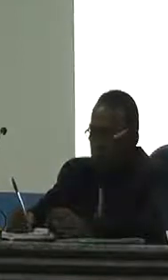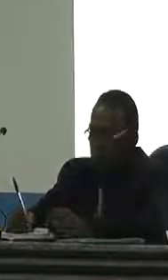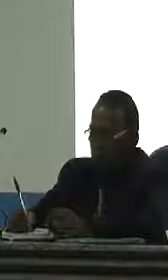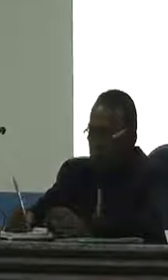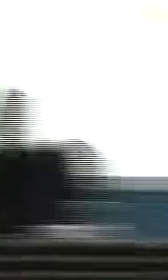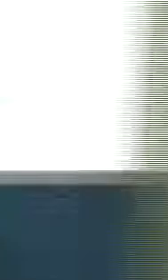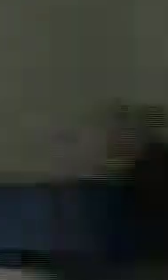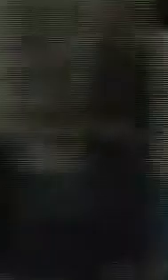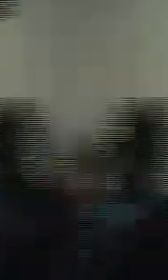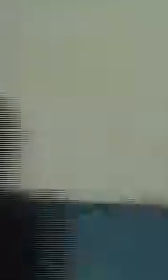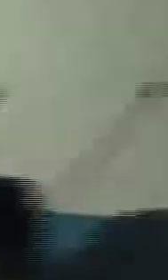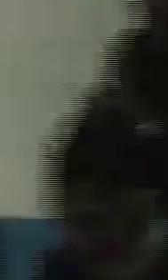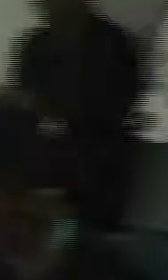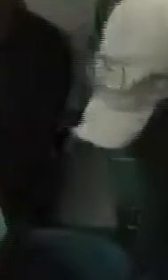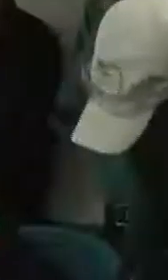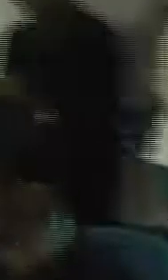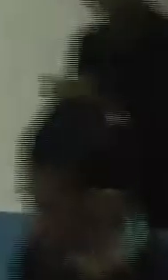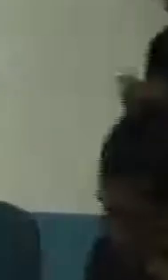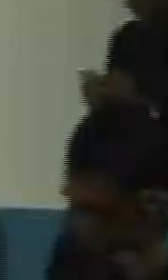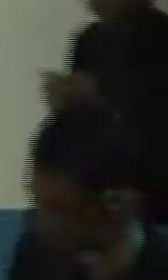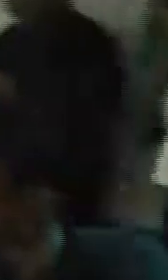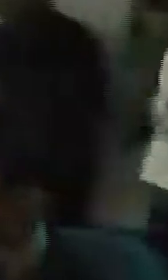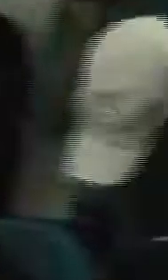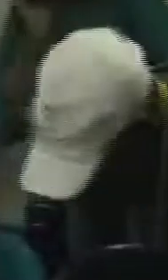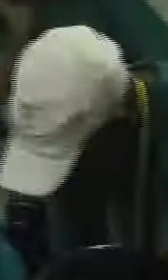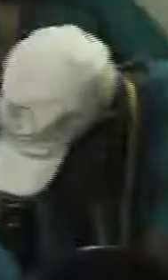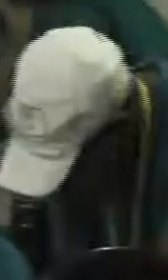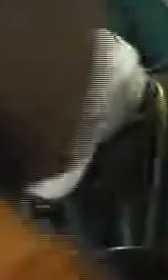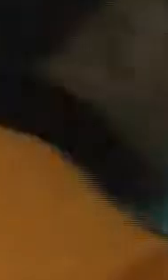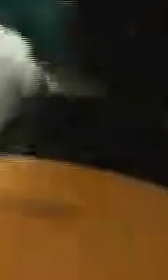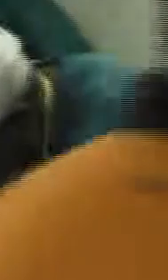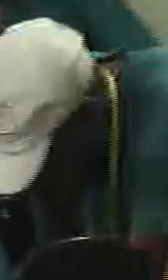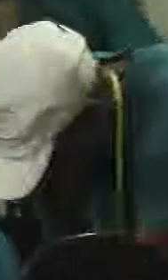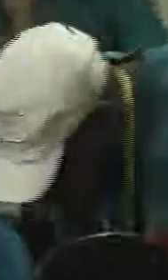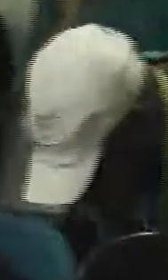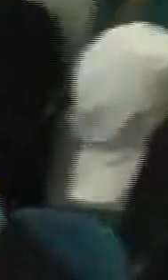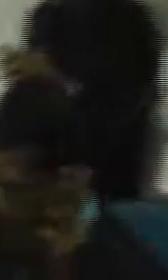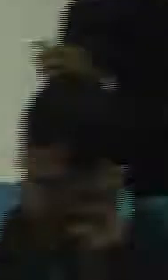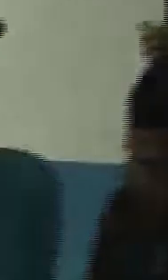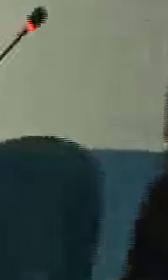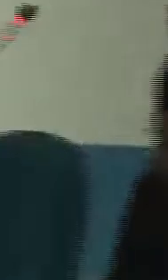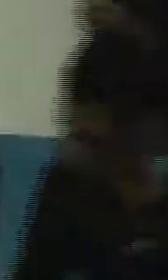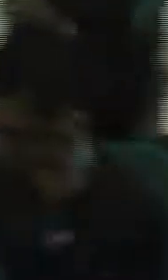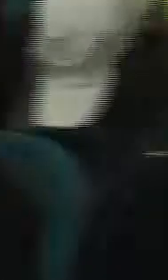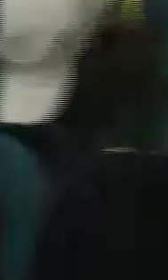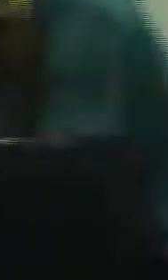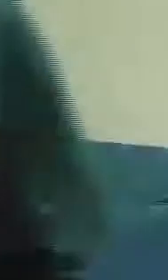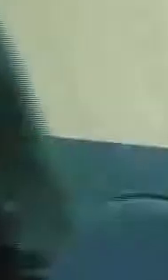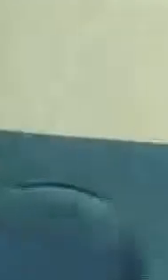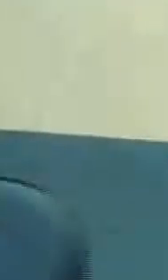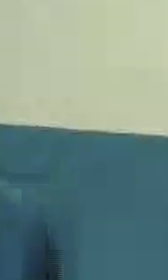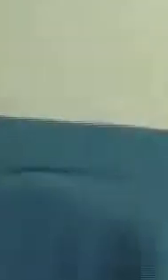que é a antiga usina Vitória, aqui no terminal urbano. Macris foi como a segunda indústria, mas eu considero como a primeira indústria de